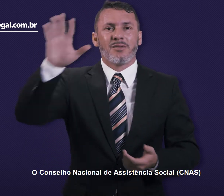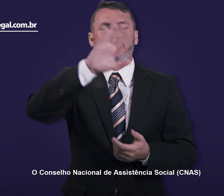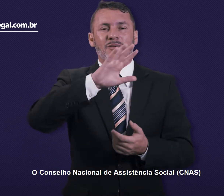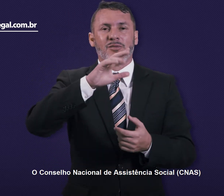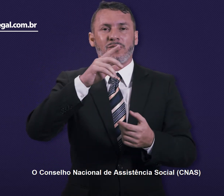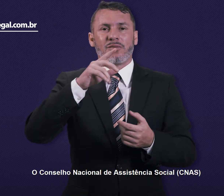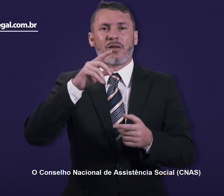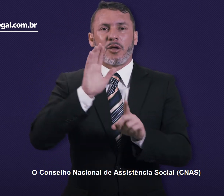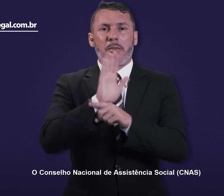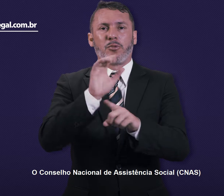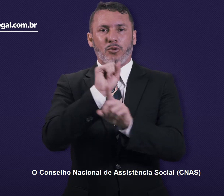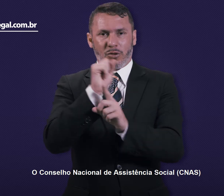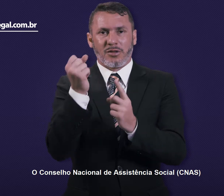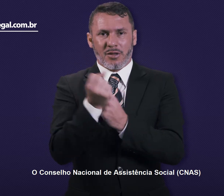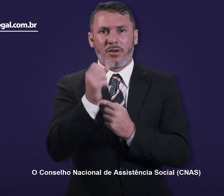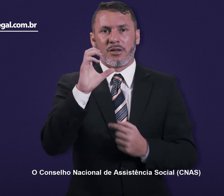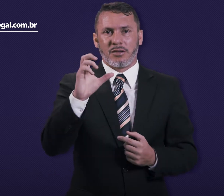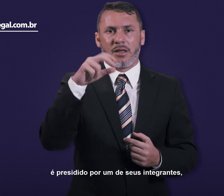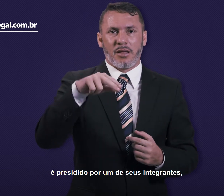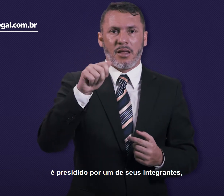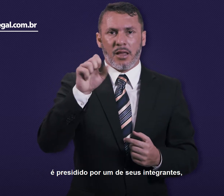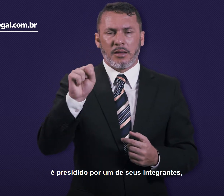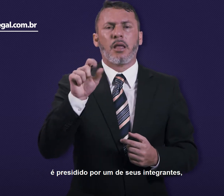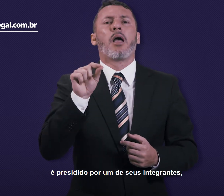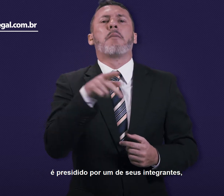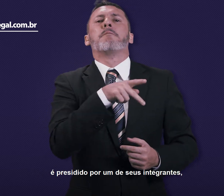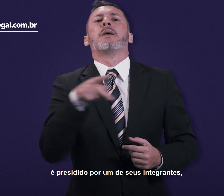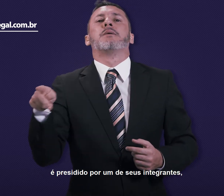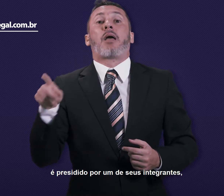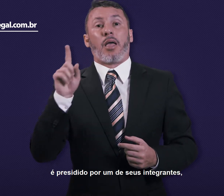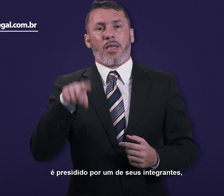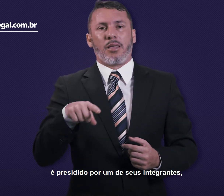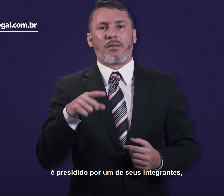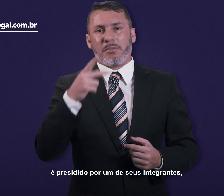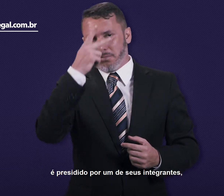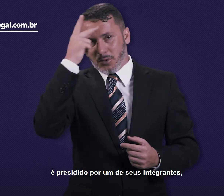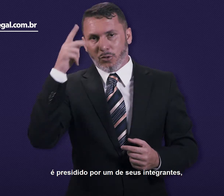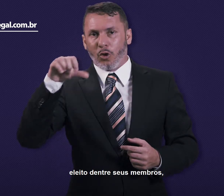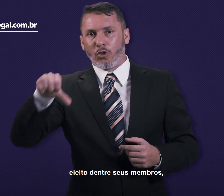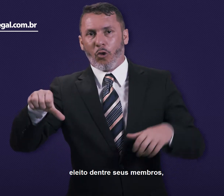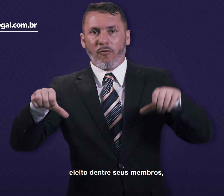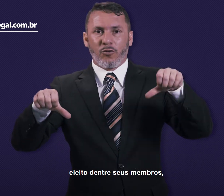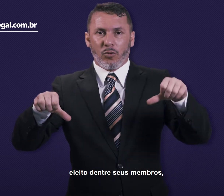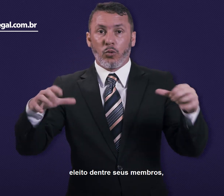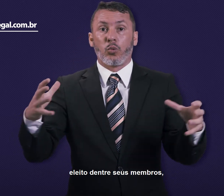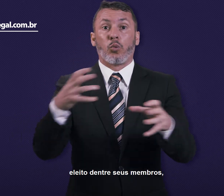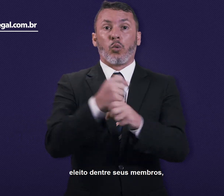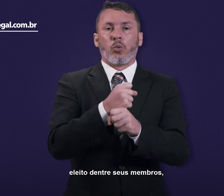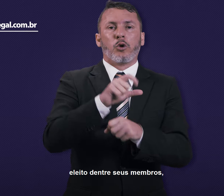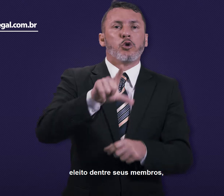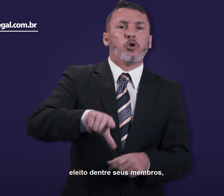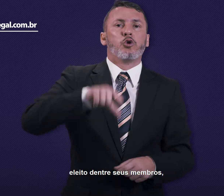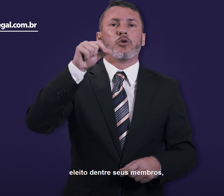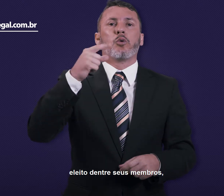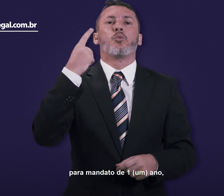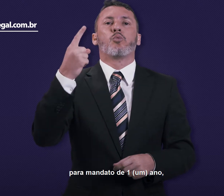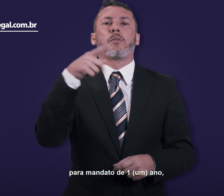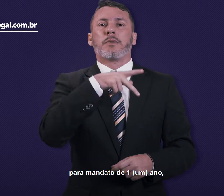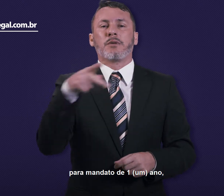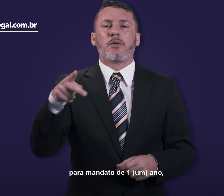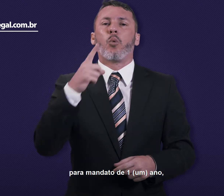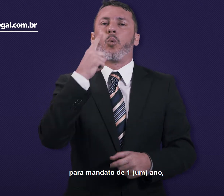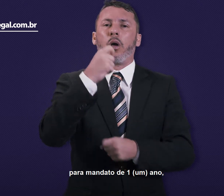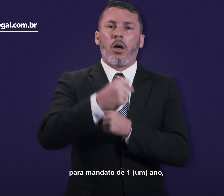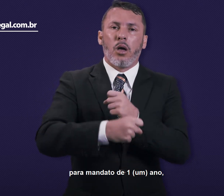Assistência Social, CNAS, é presidido por um de seus integrantes eleito dentre os seus membros